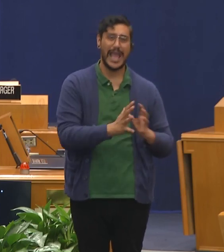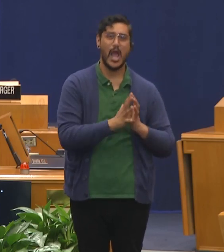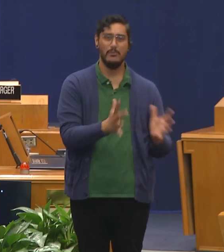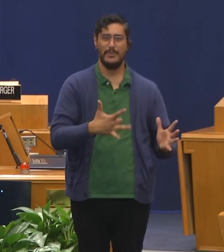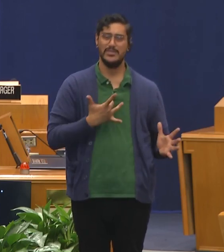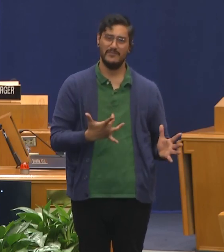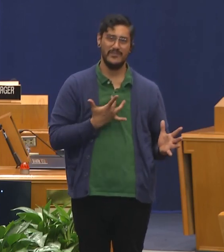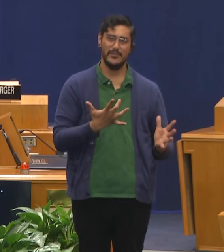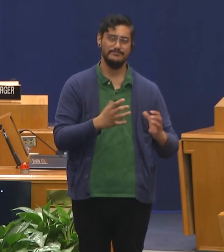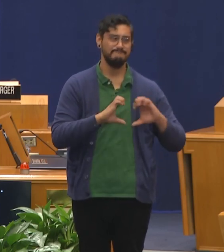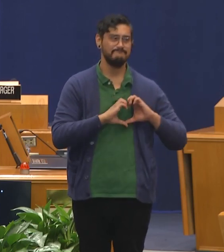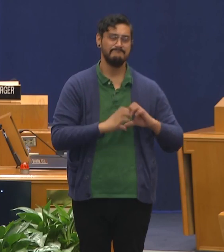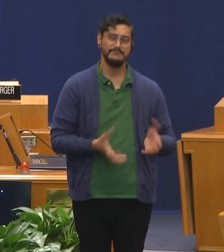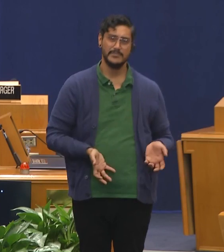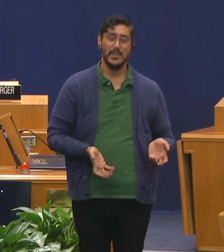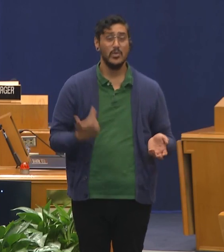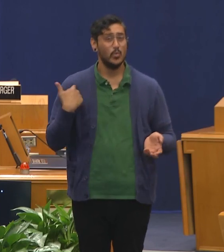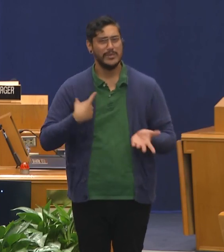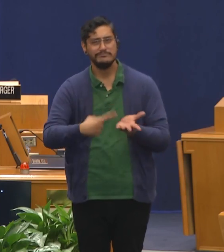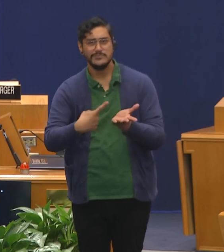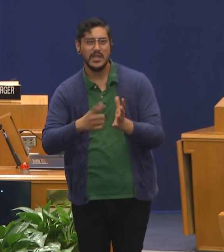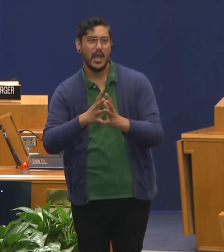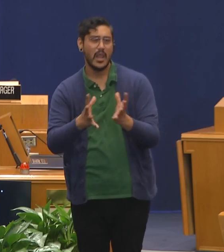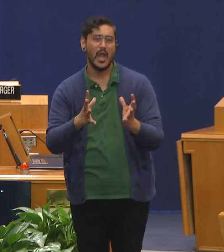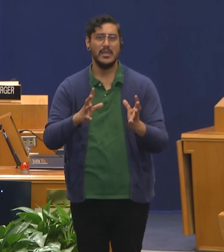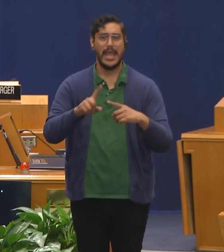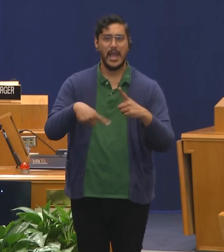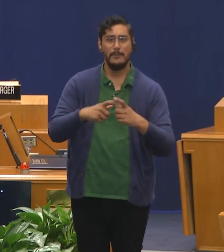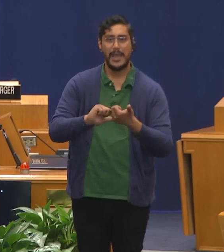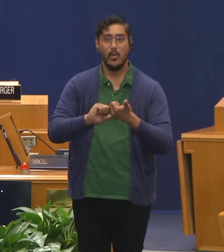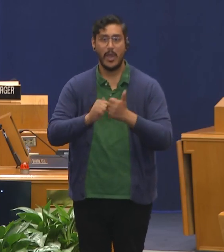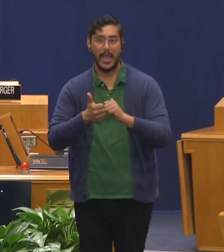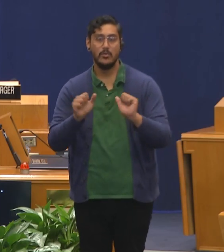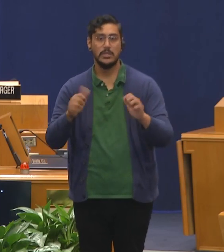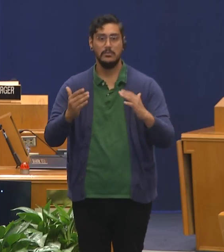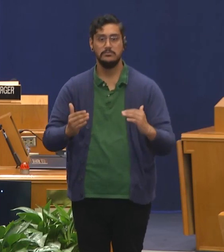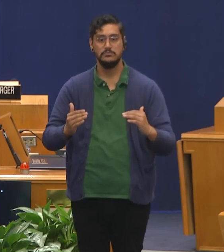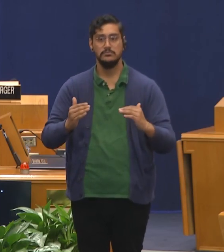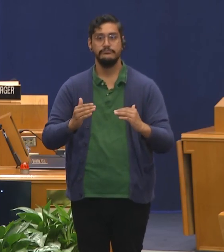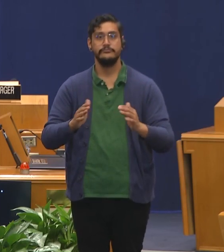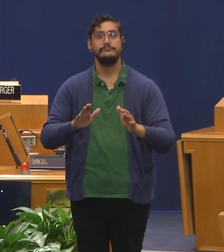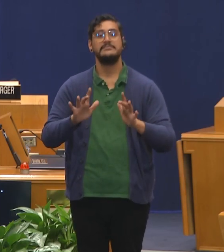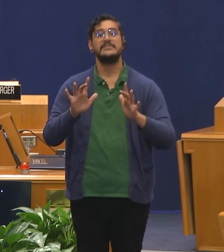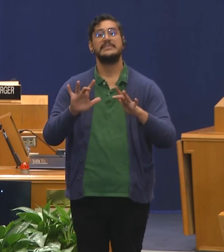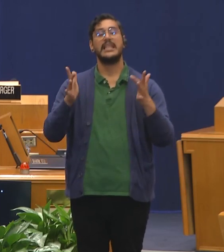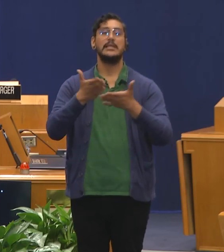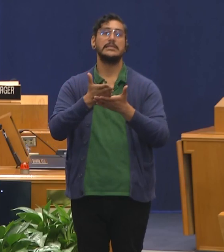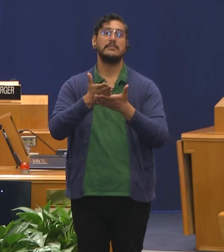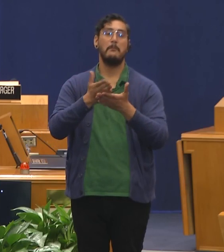estado hablando mucho sobre avanzar hacia el levantamiento de algunas de las restricciones más seguras en el hogar.